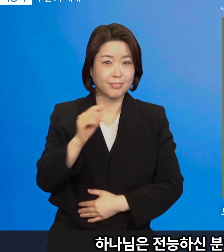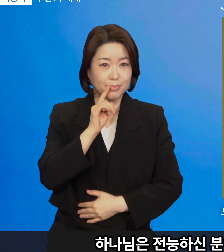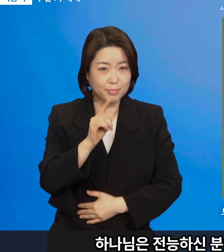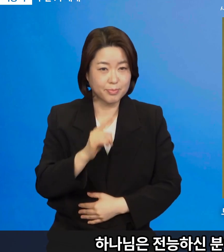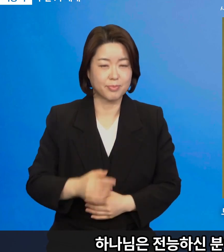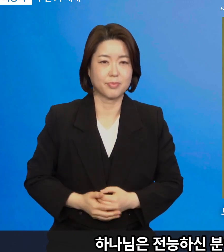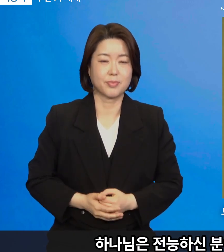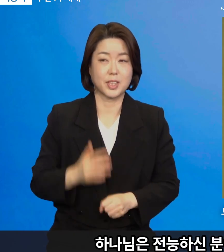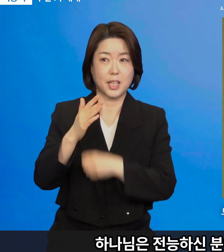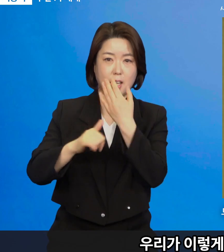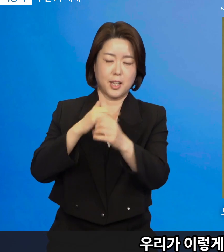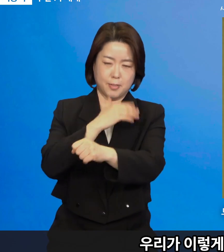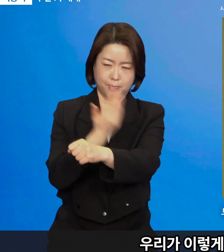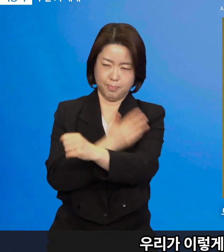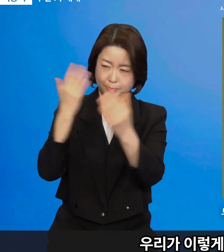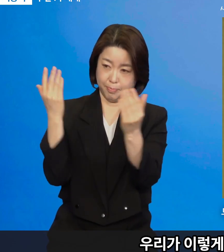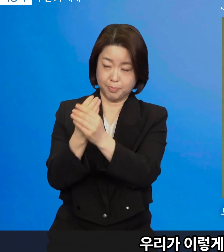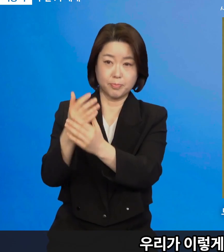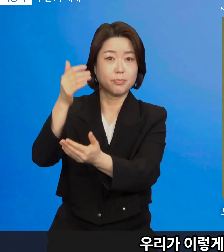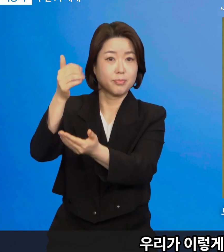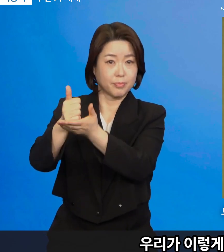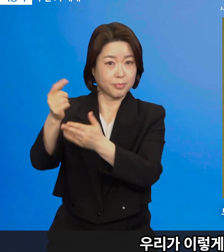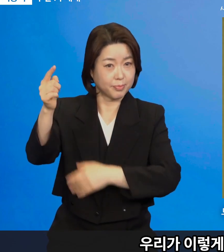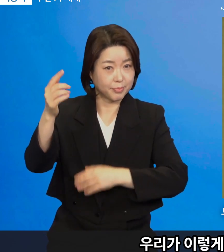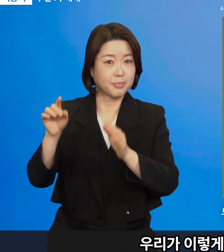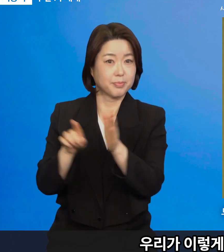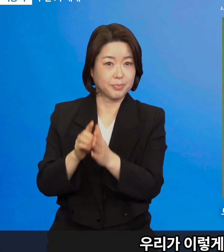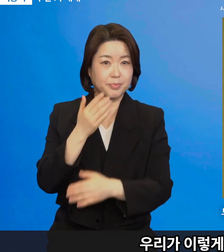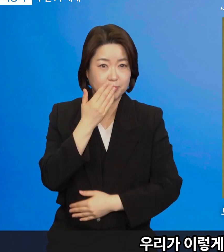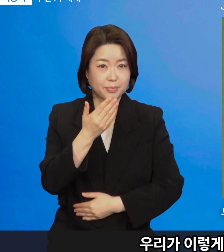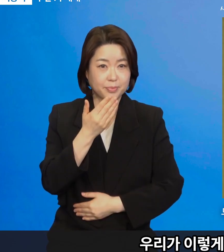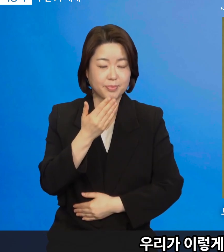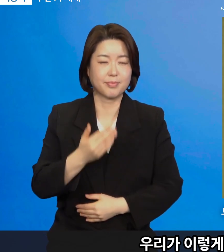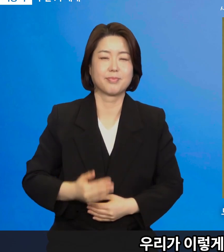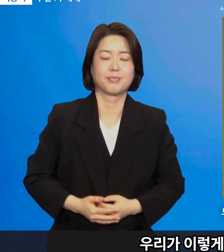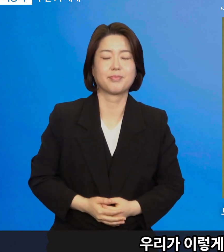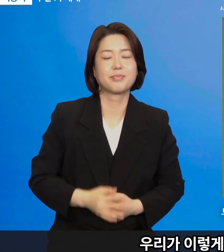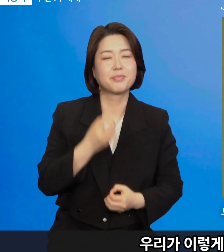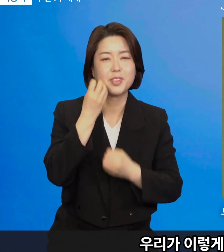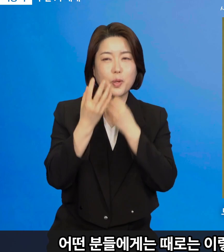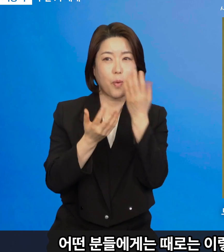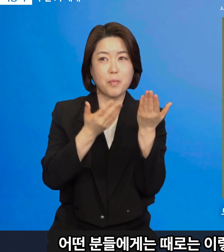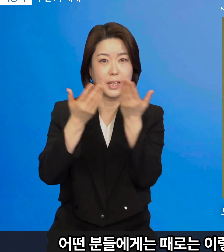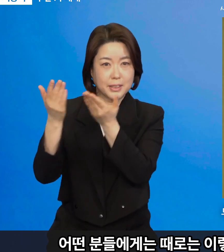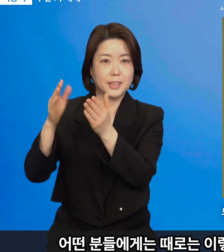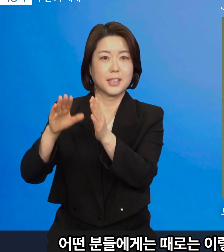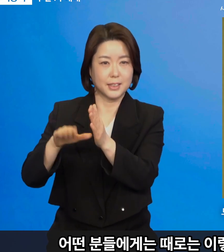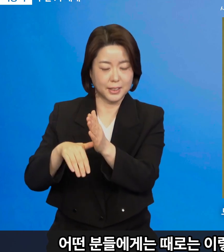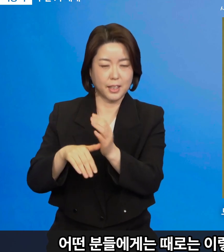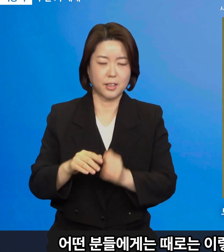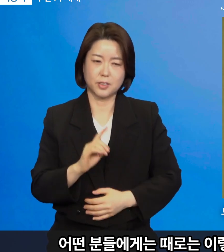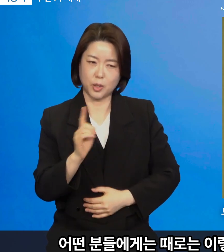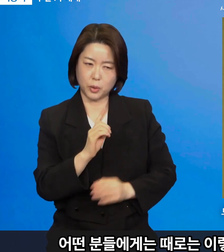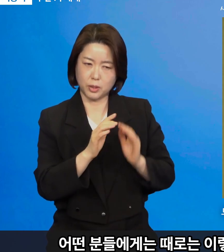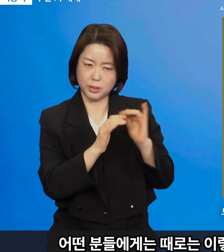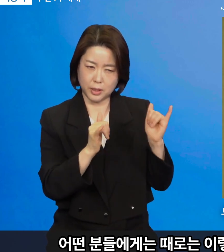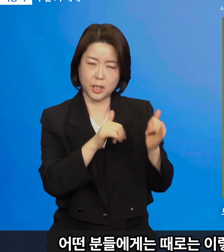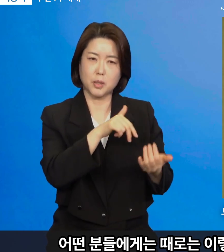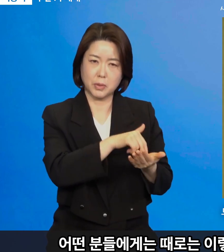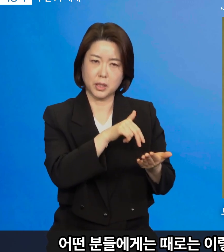전능하신 분이십니다. 믿으십니까? 우리가 이렇게 고백을 하는데 어떤 분들에게는